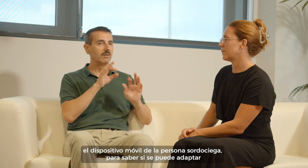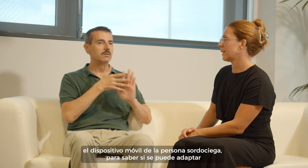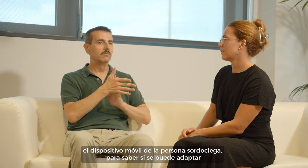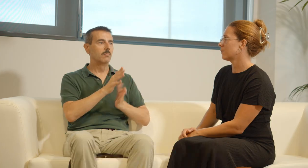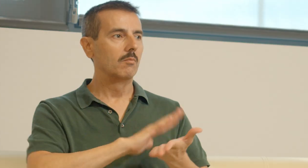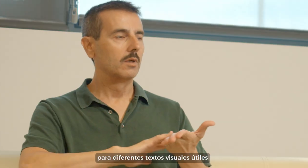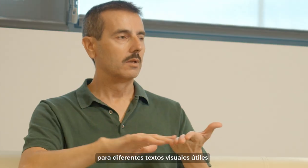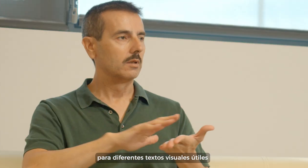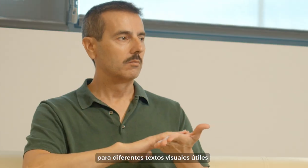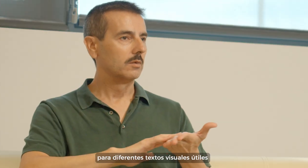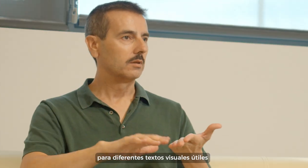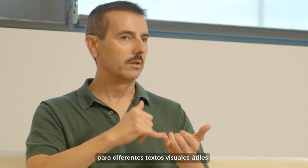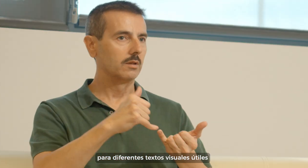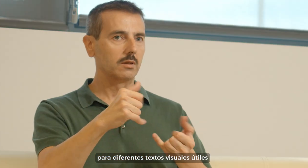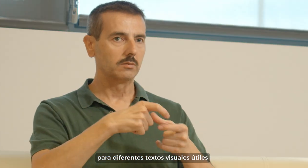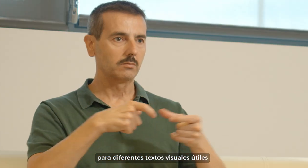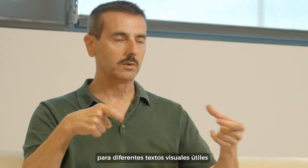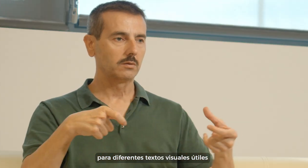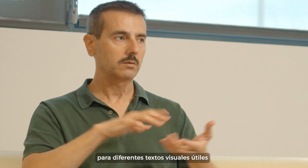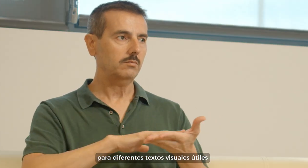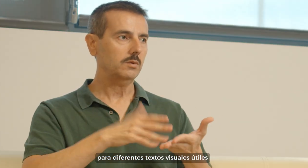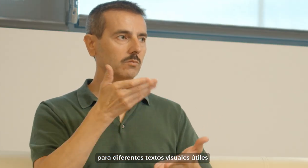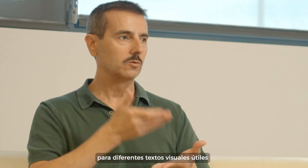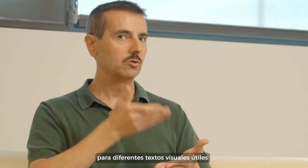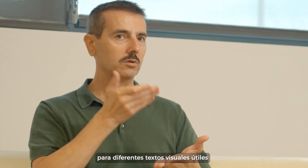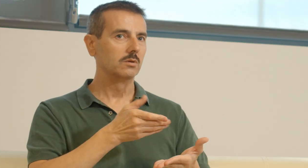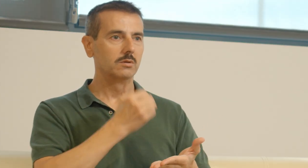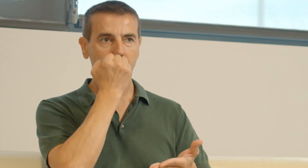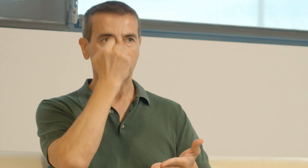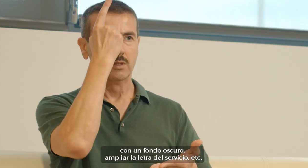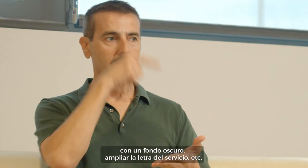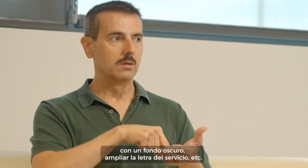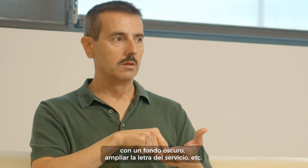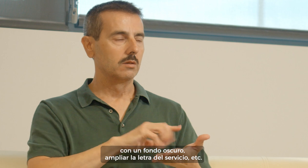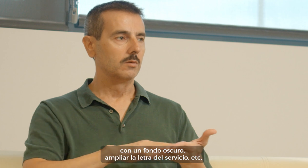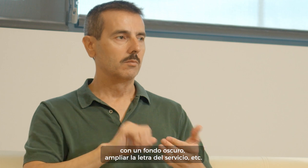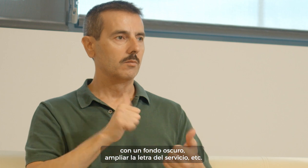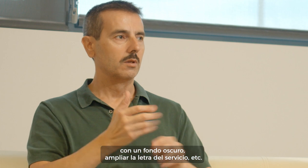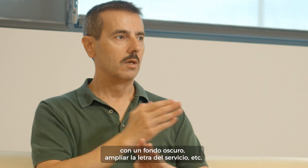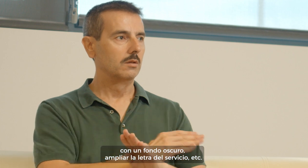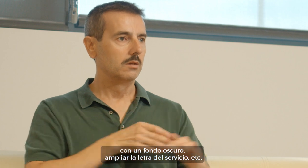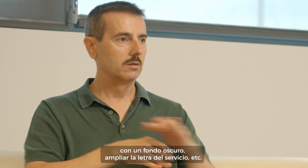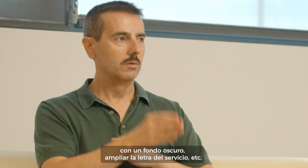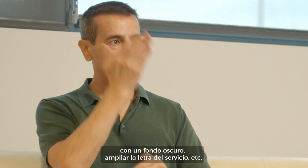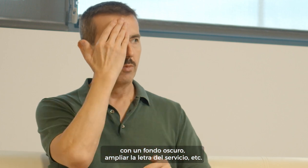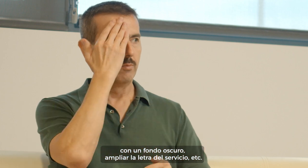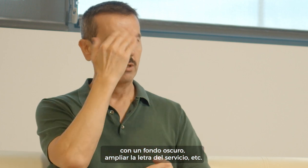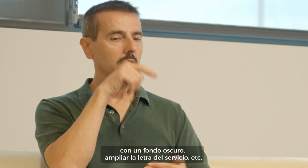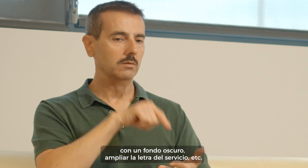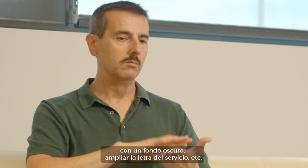adaptar para diferentes restos visuales útiles con un fondo oscuro, ampliar la letra